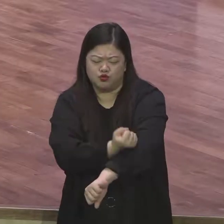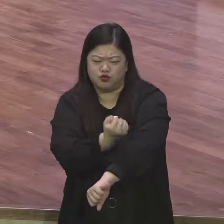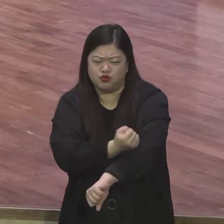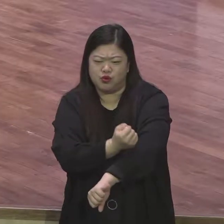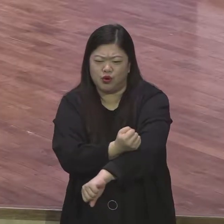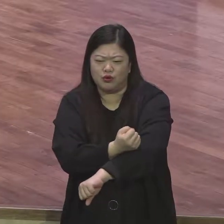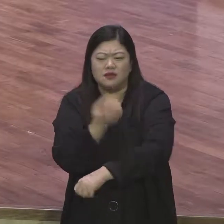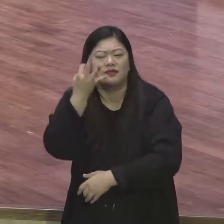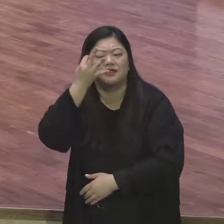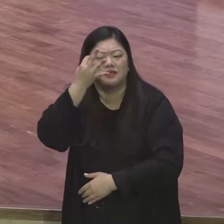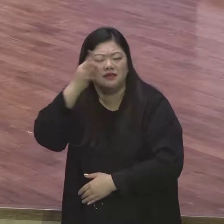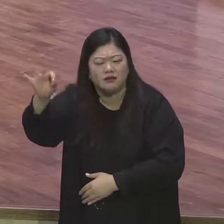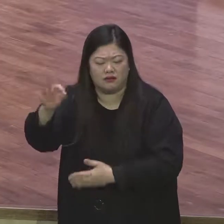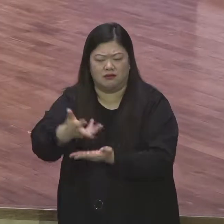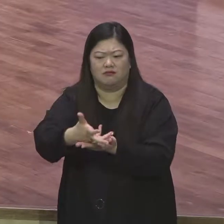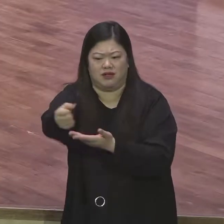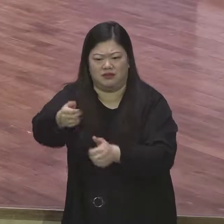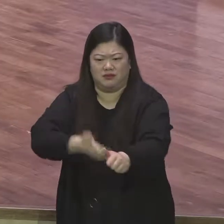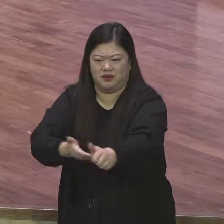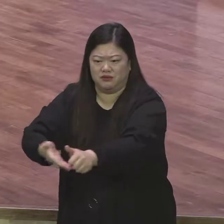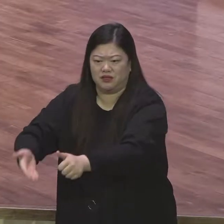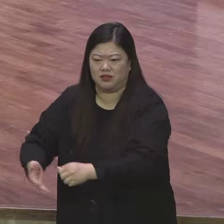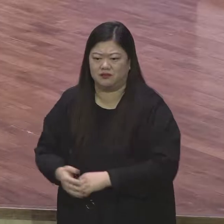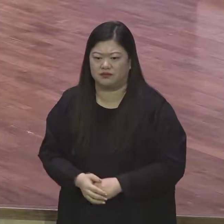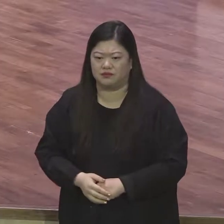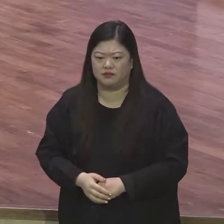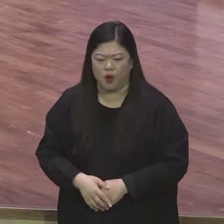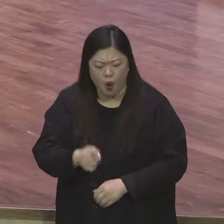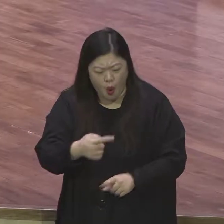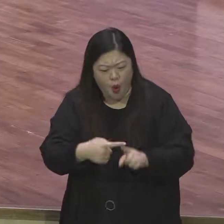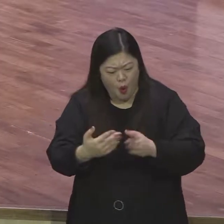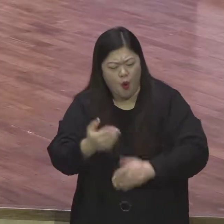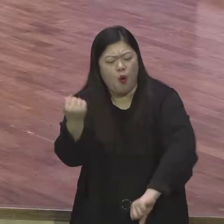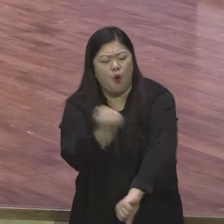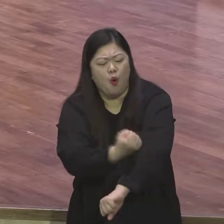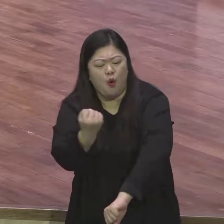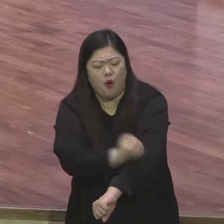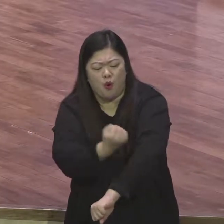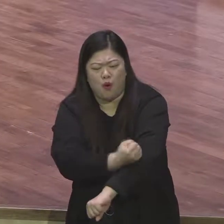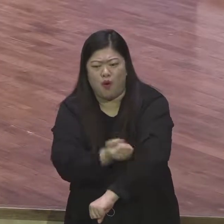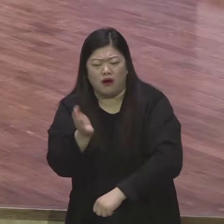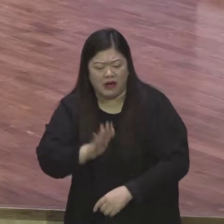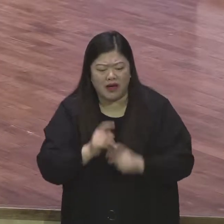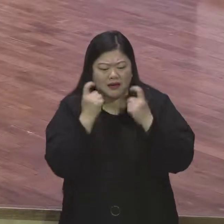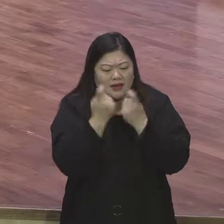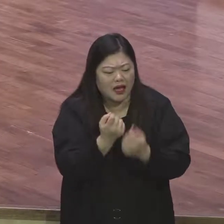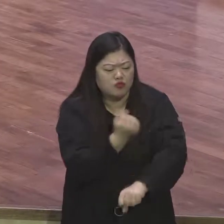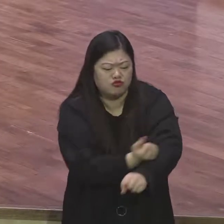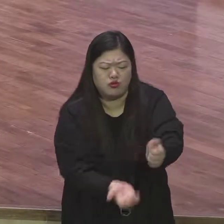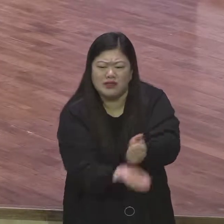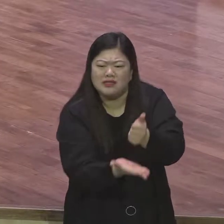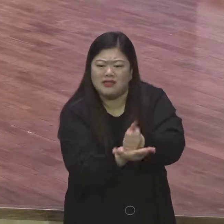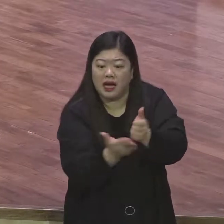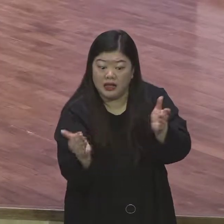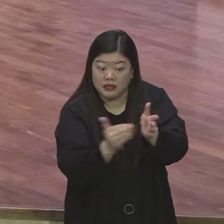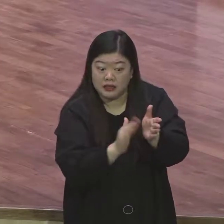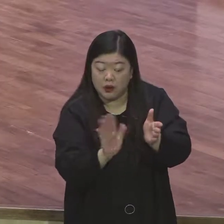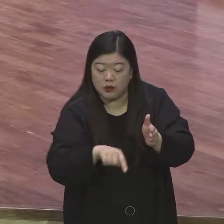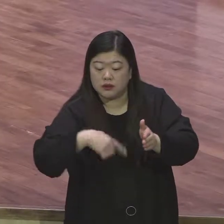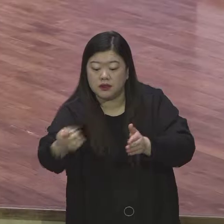바랍니다. 복음을 위해서 수고한 자다. 복음을 위하여 수고한 것만큼 복된 일이 없다는 것을 기억해야